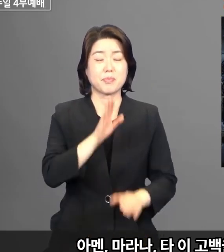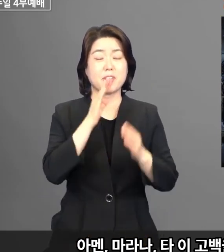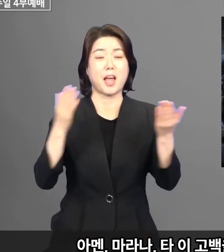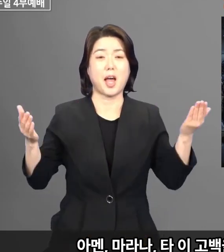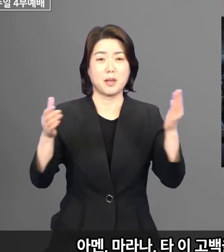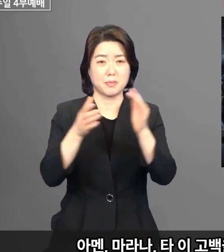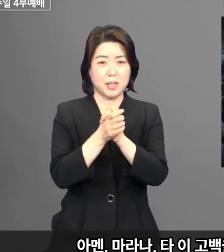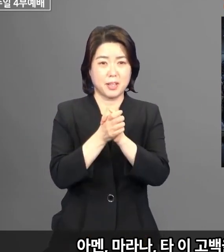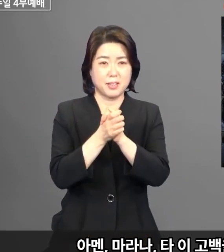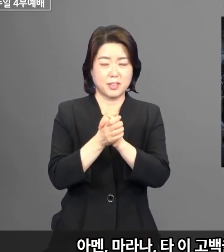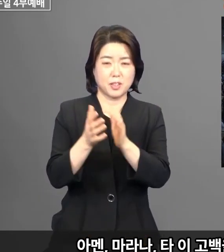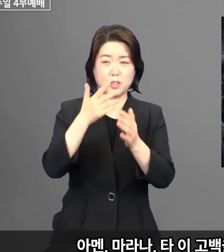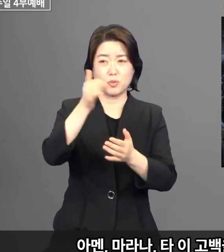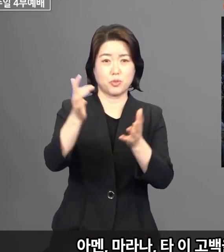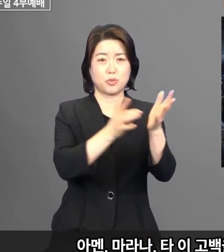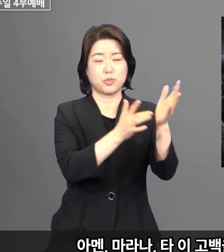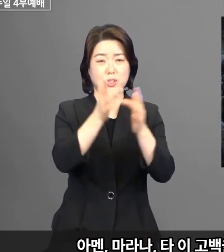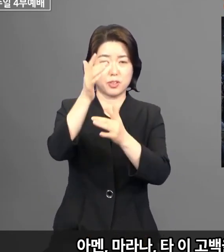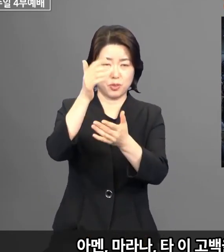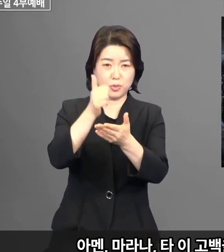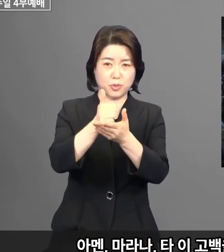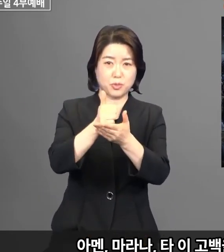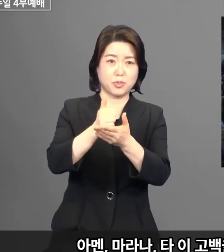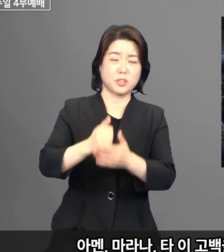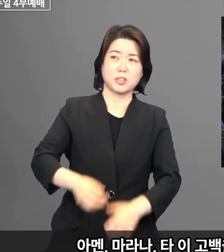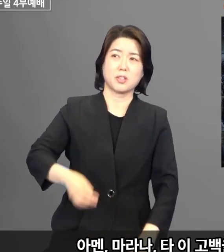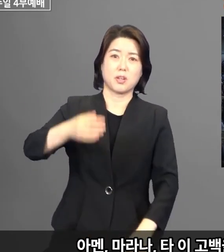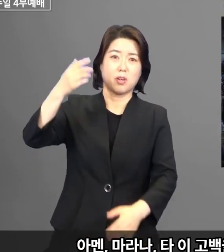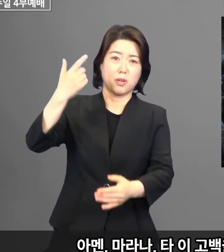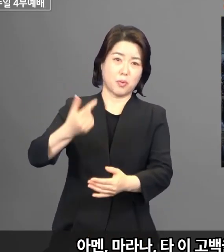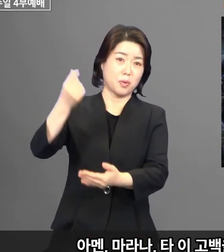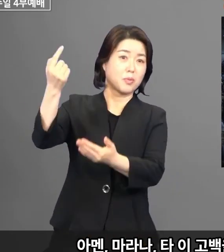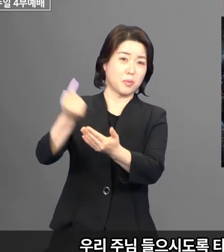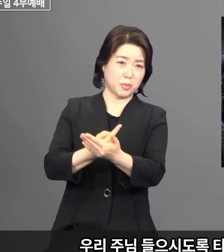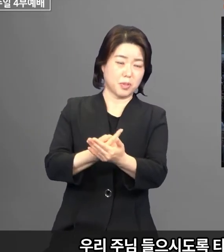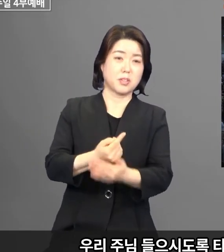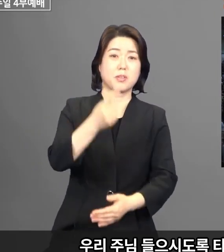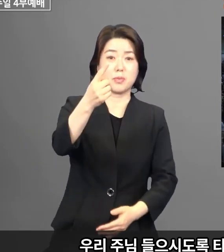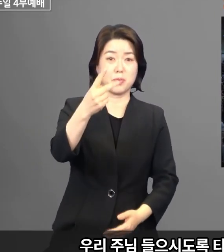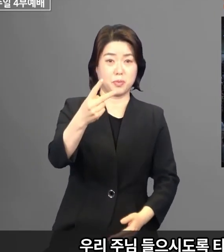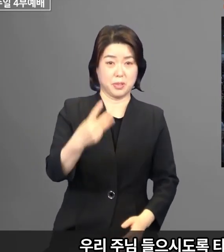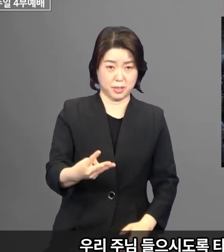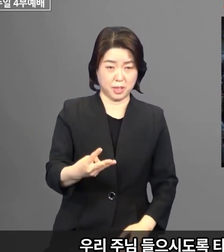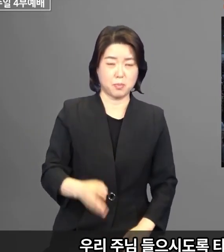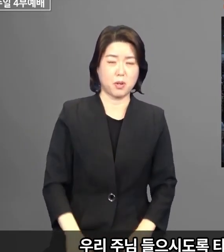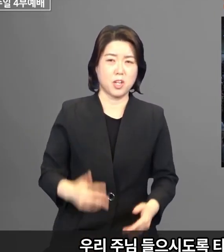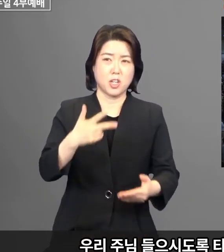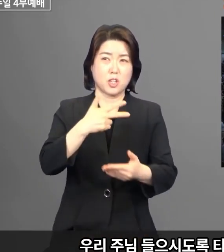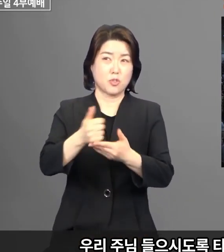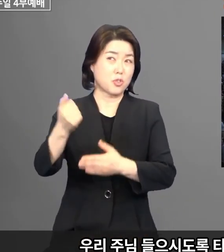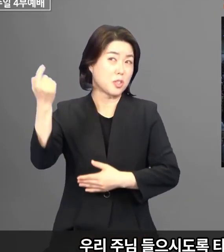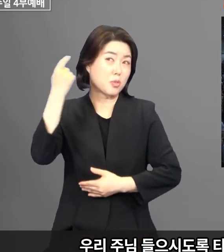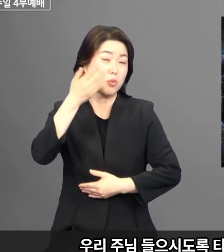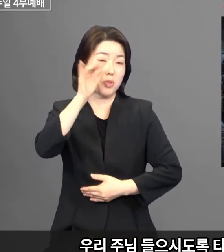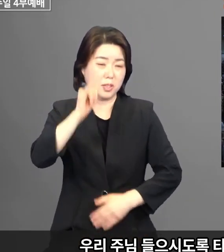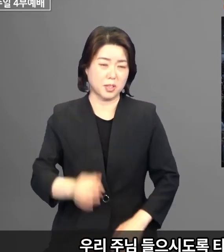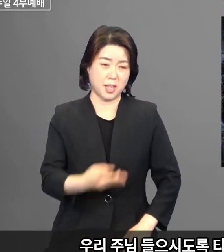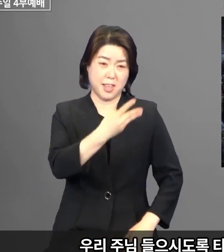아멘, 마라나, 타, 이 고백을 3번 정도 드리실 텐데 우리 주님 들으시도록